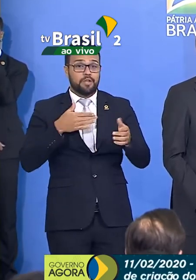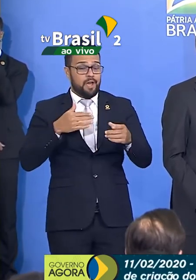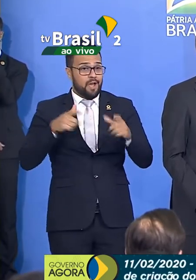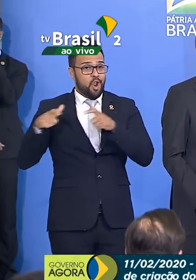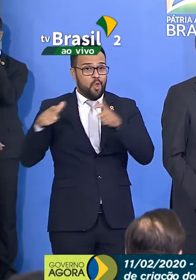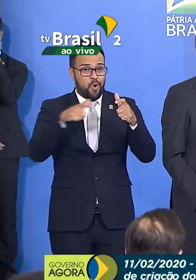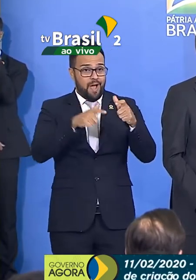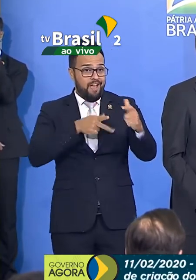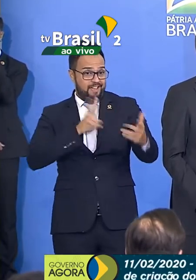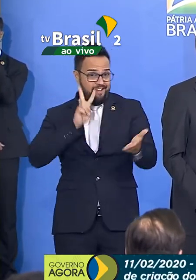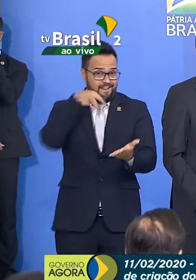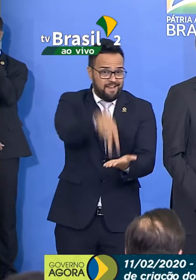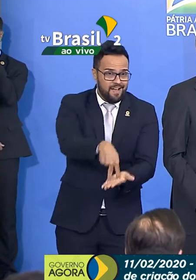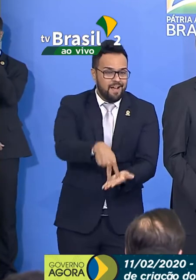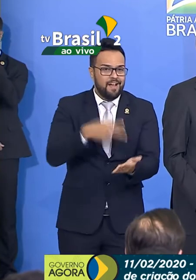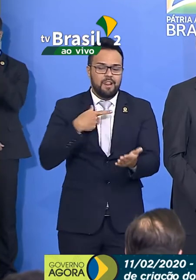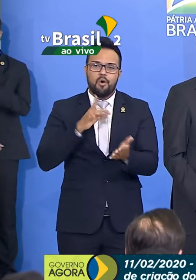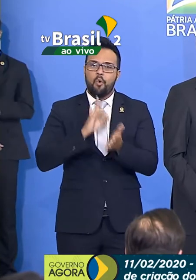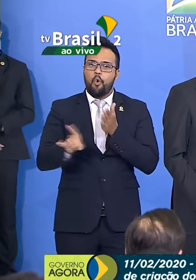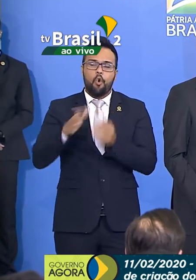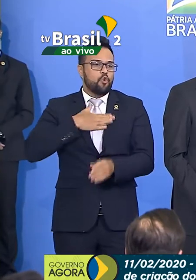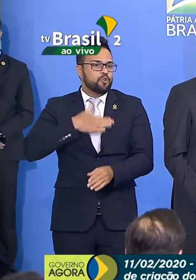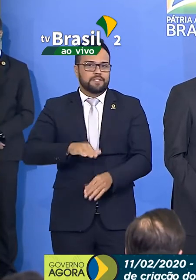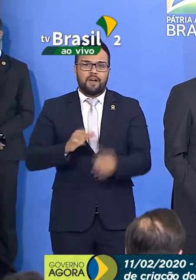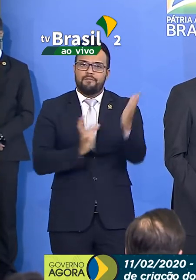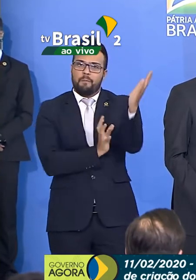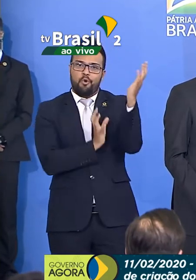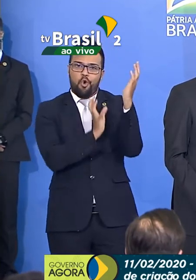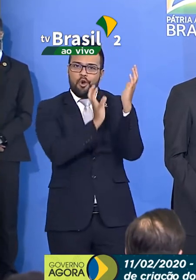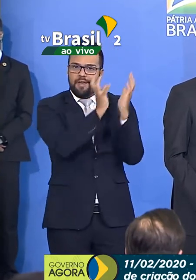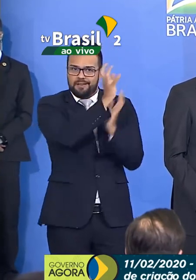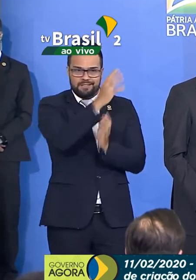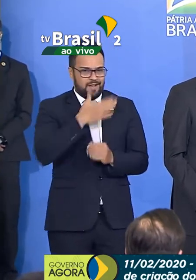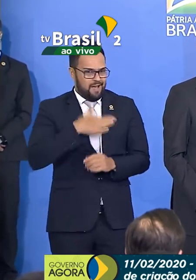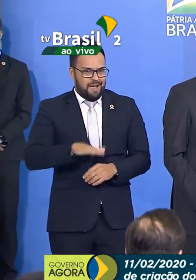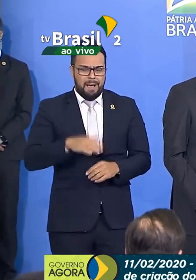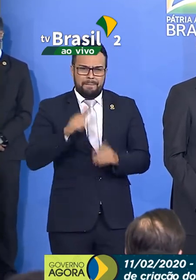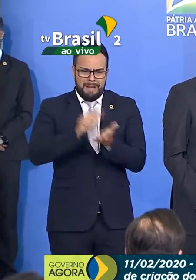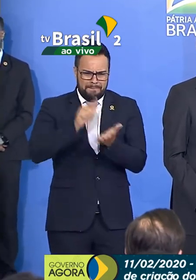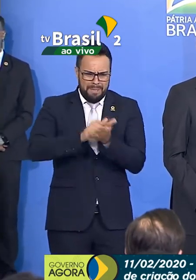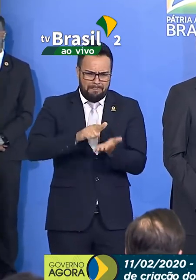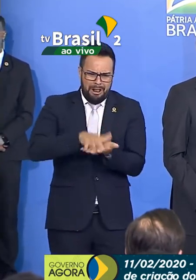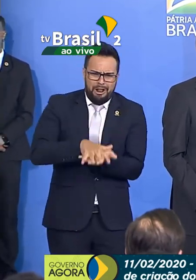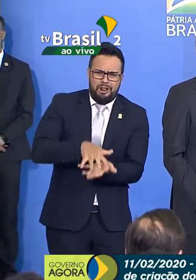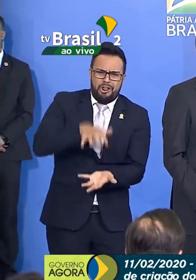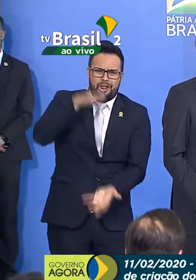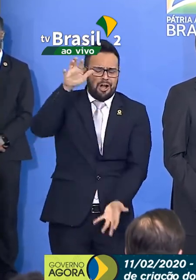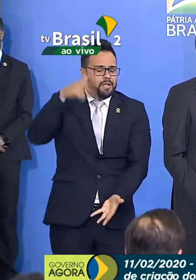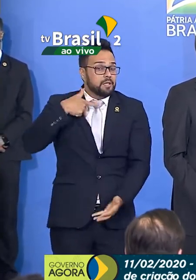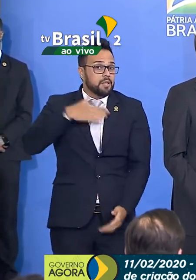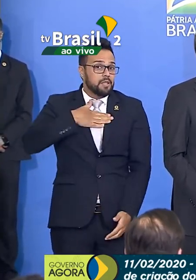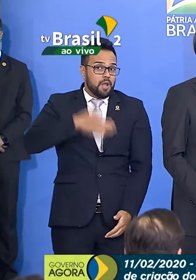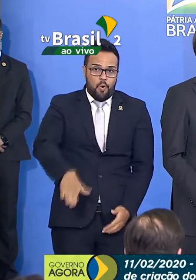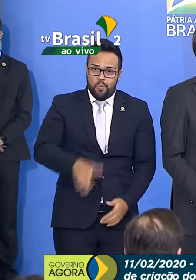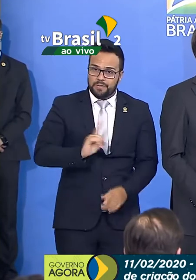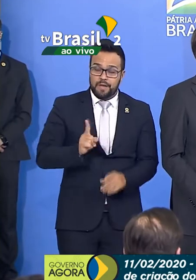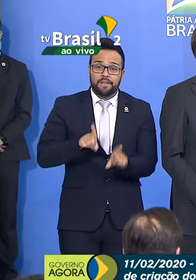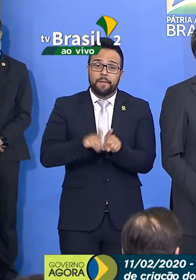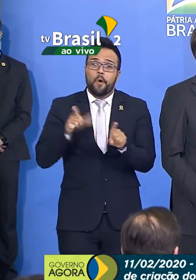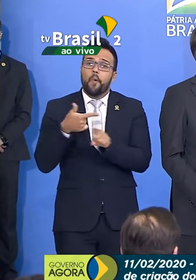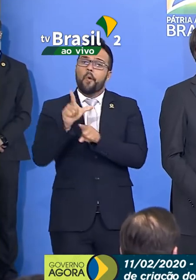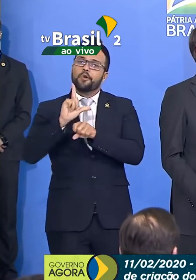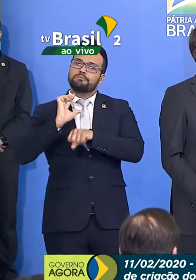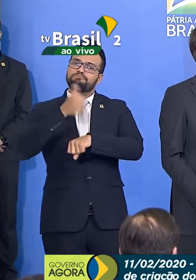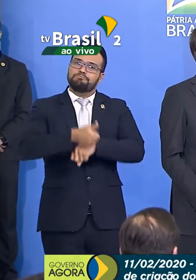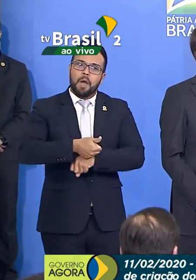destruição na parte burocrática, na parte de papelada. Ele, o outro que vinha depois dele tinha